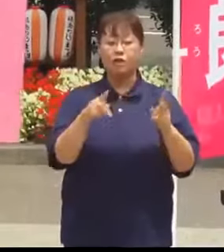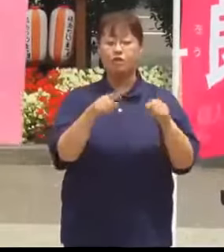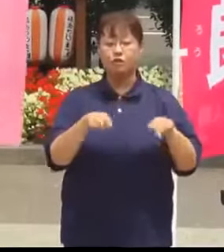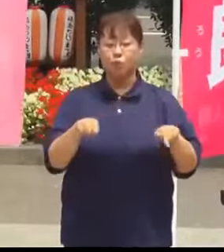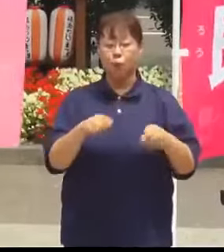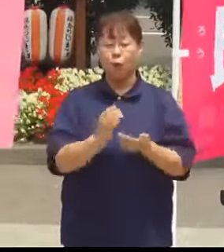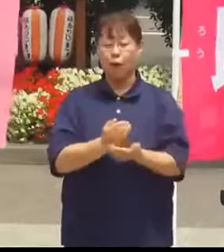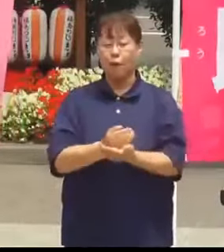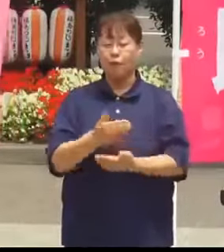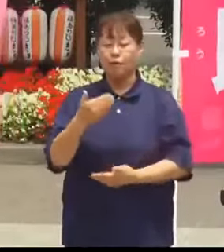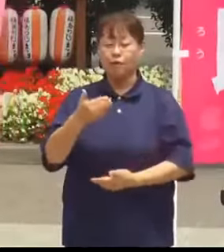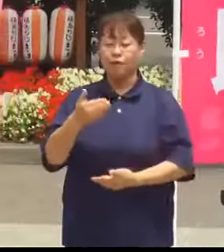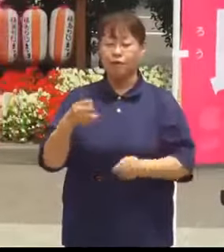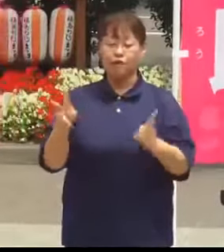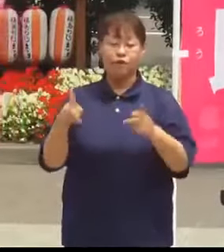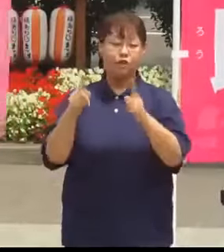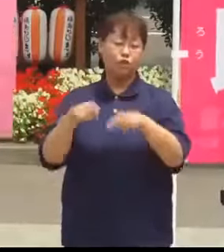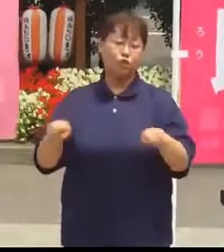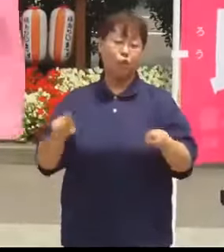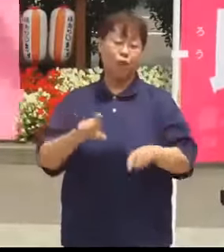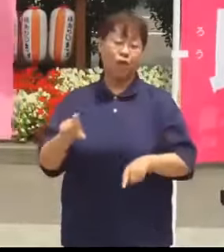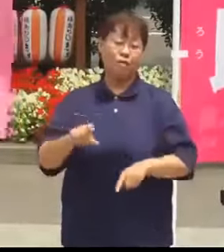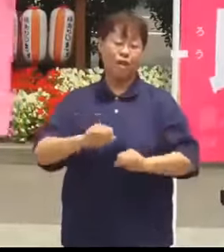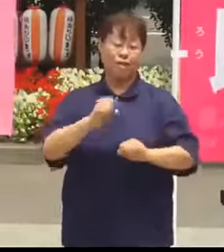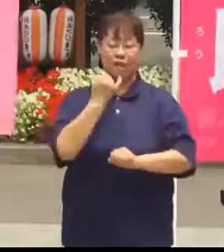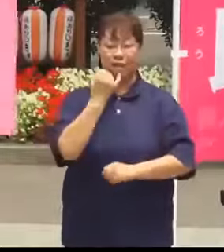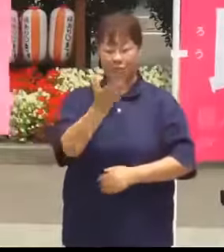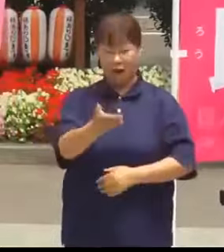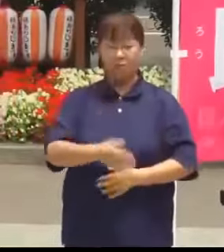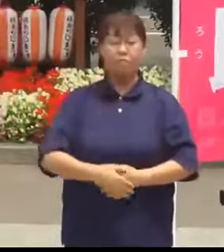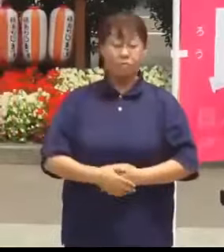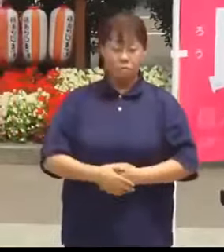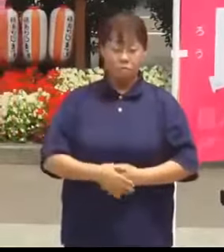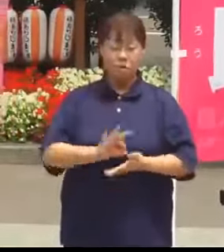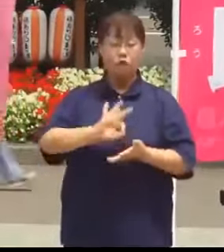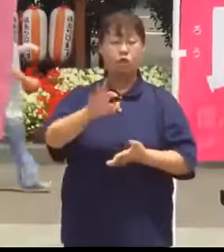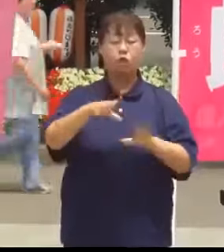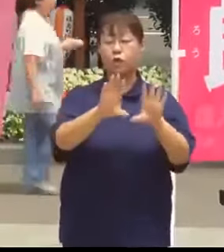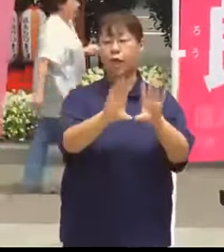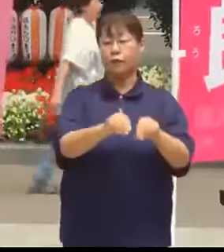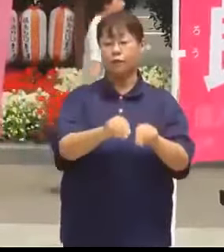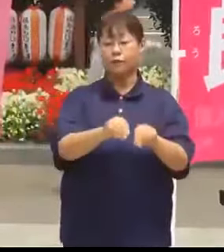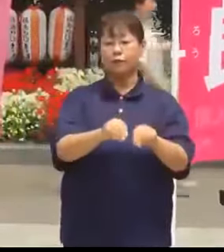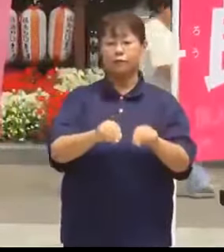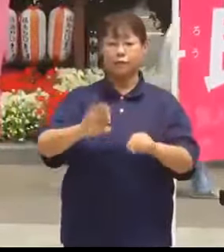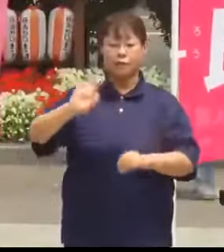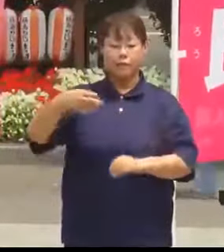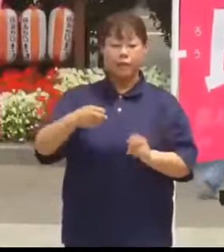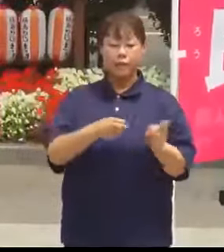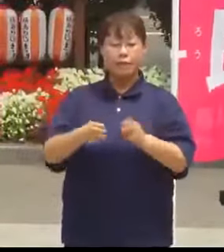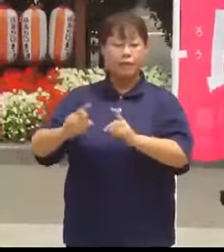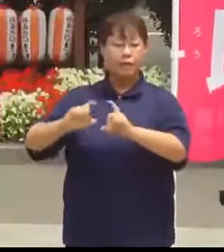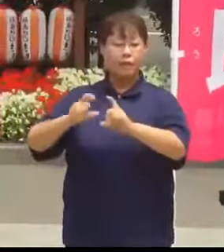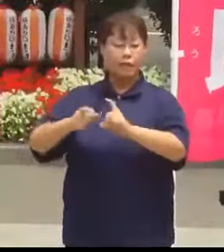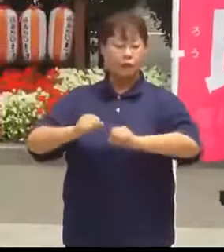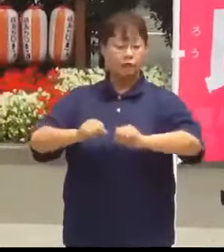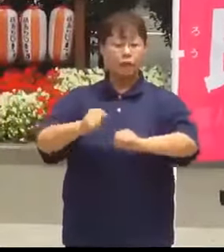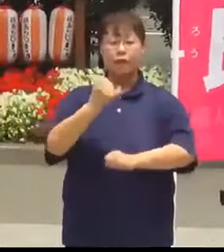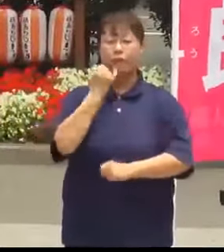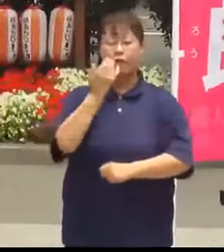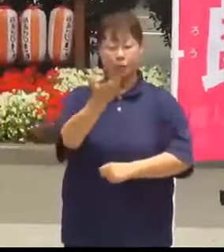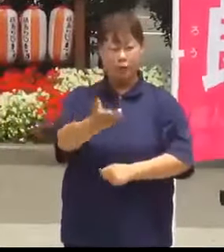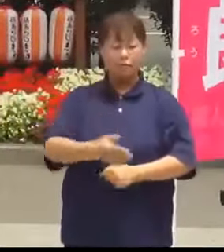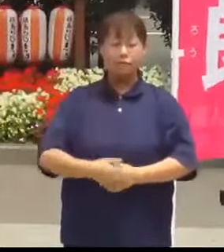ねこれやっていいですか消費税廃止税制改革とともにあっていいですか